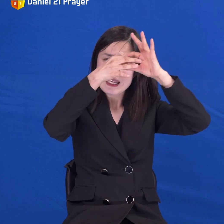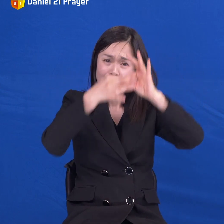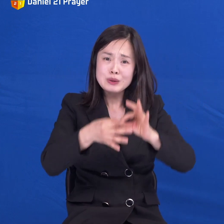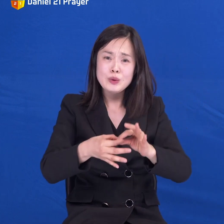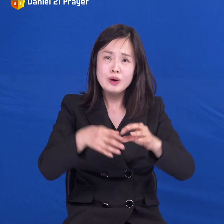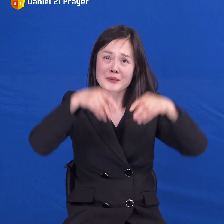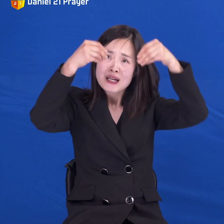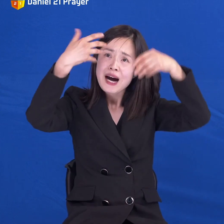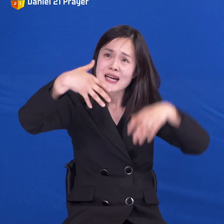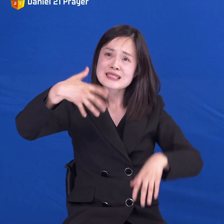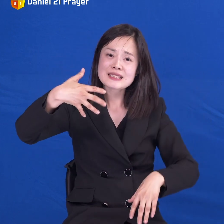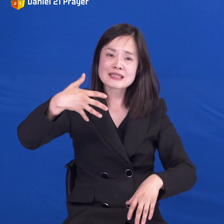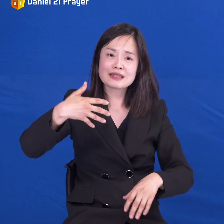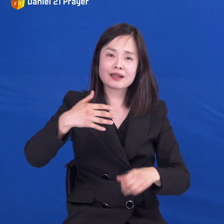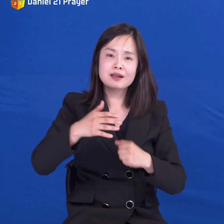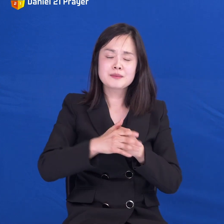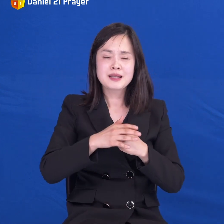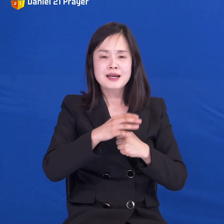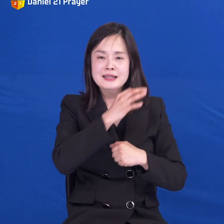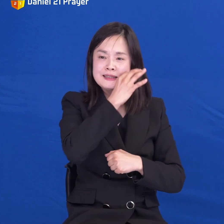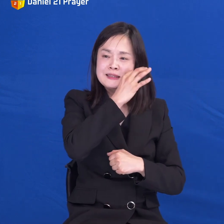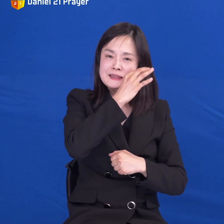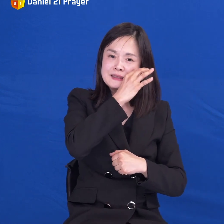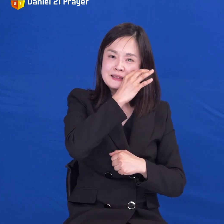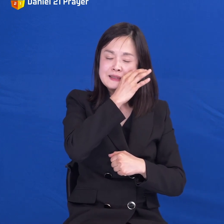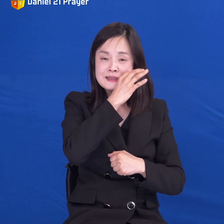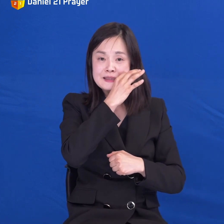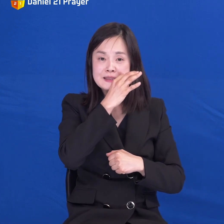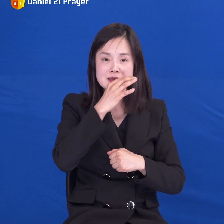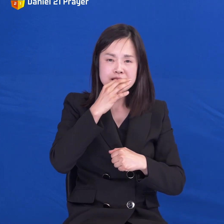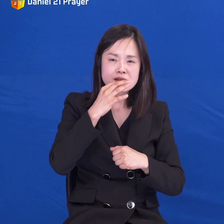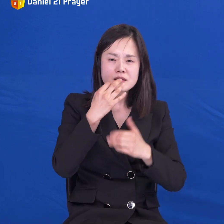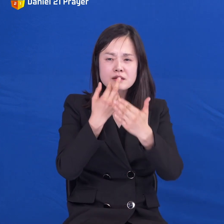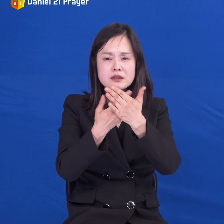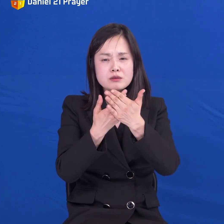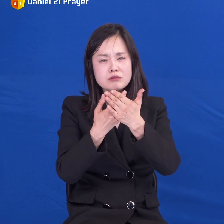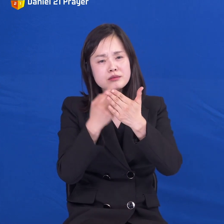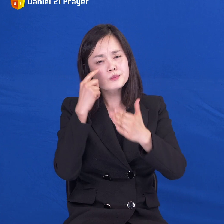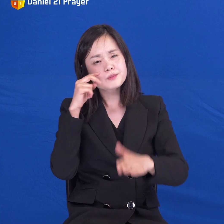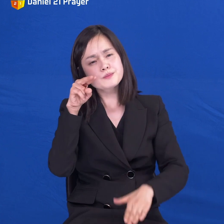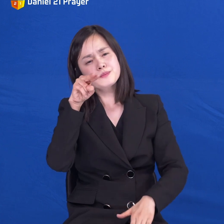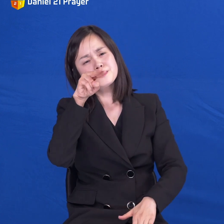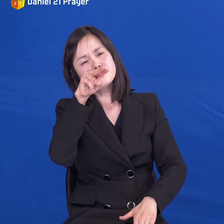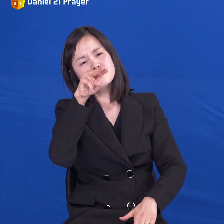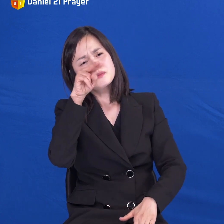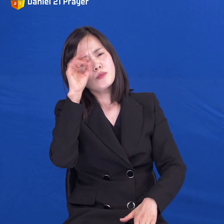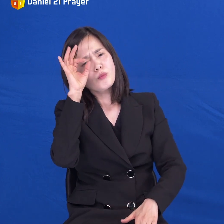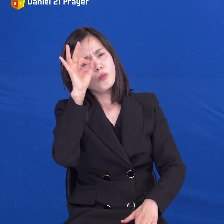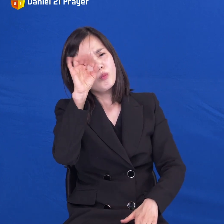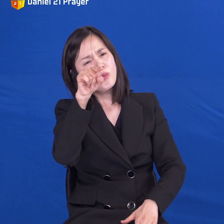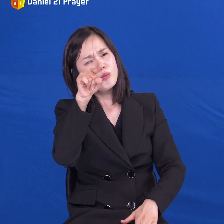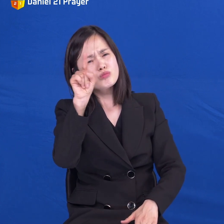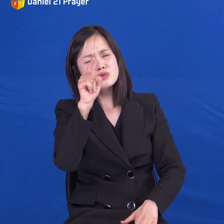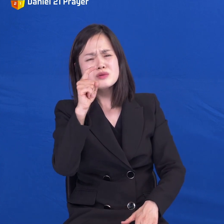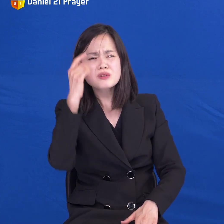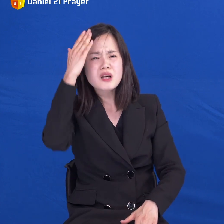그냥 시커먼 밖을 내다봤어요. 그런데 시커먼 물체가